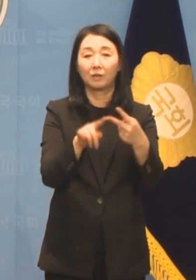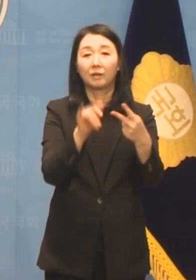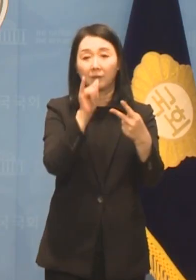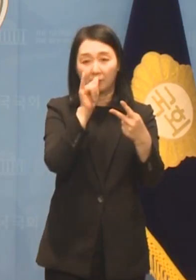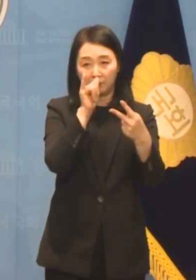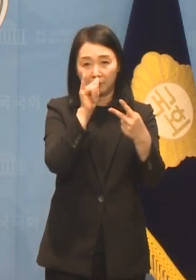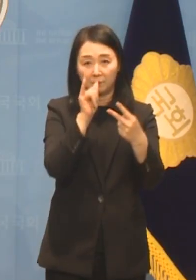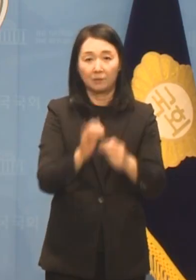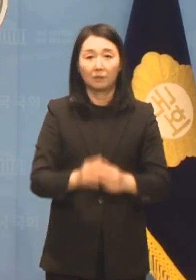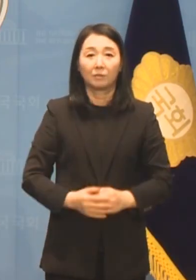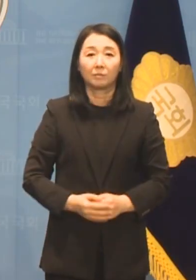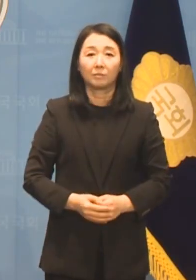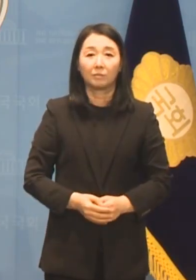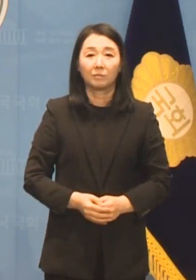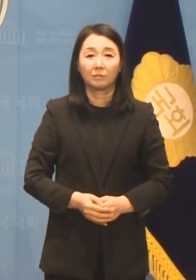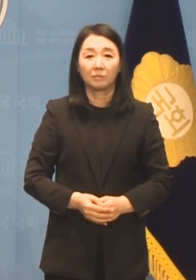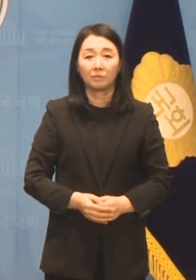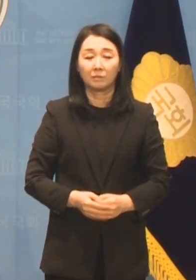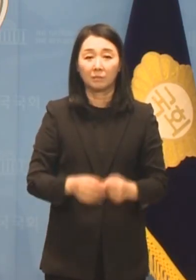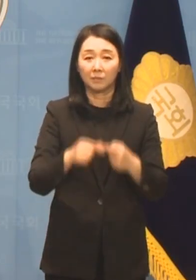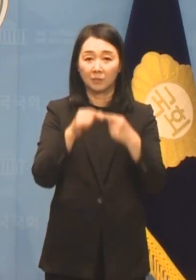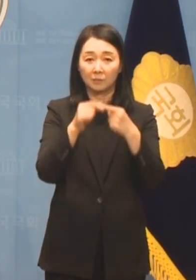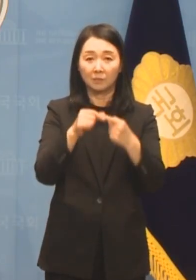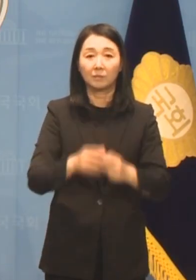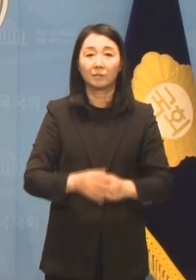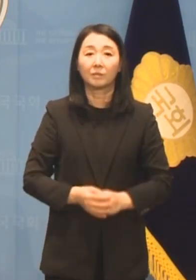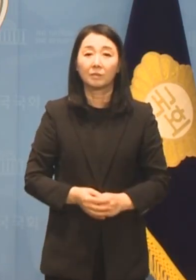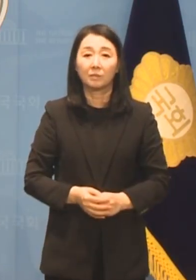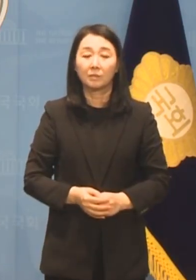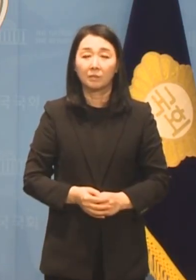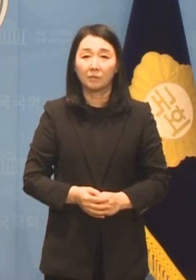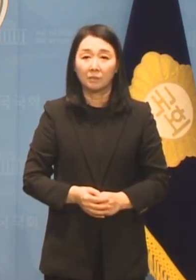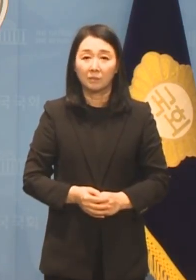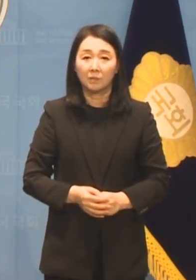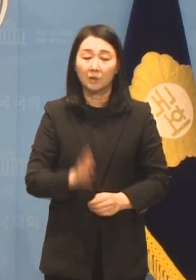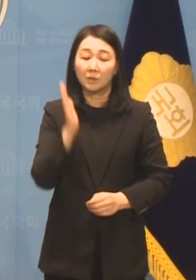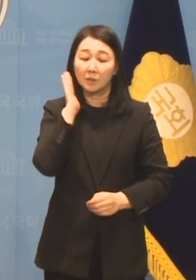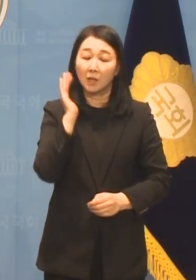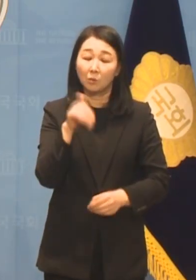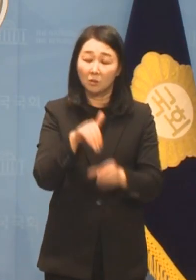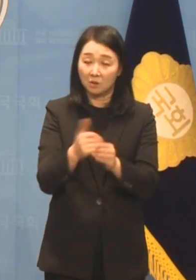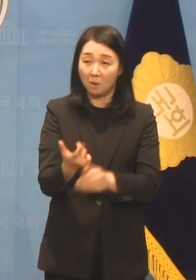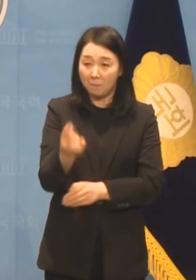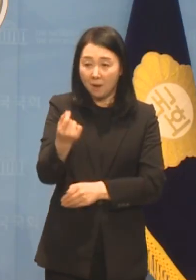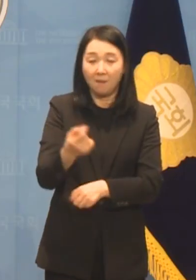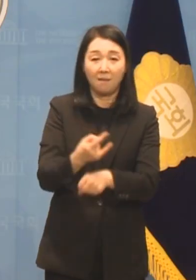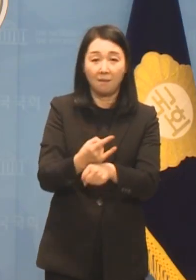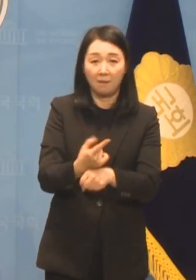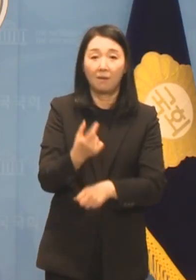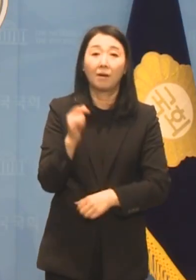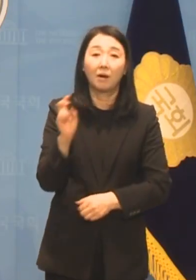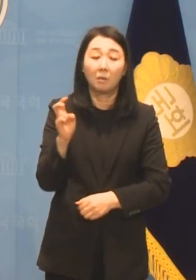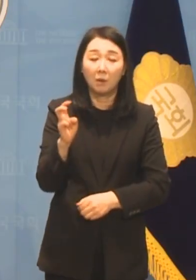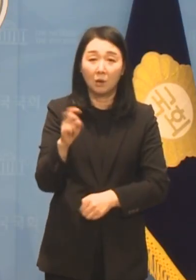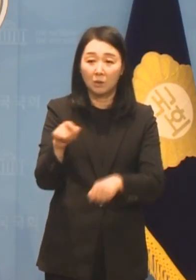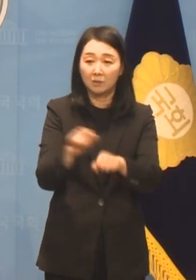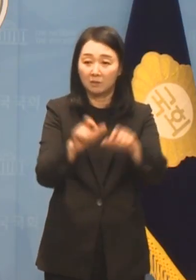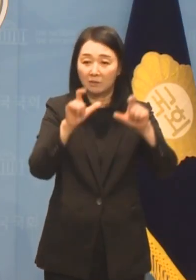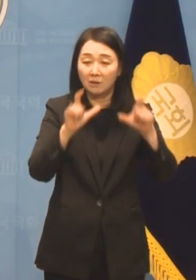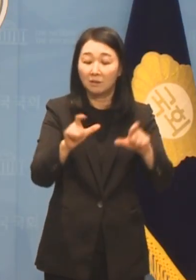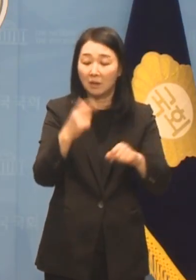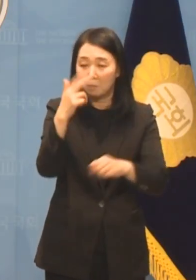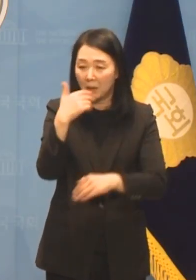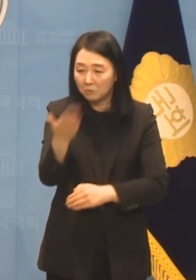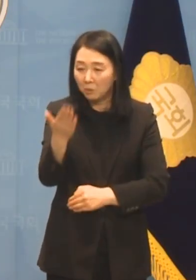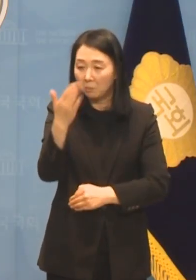있다고 저는 보고 있습니다. 첫 번째는 우선 조기 대선을 앞두고 특정 지역에 대한 선심성 정책을